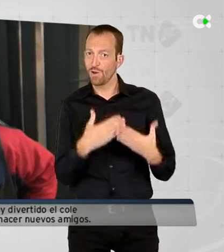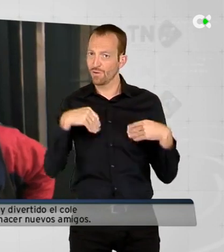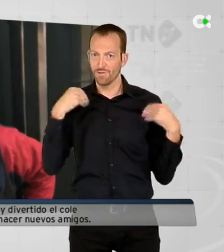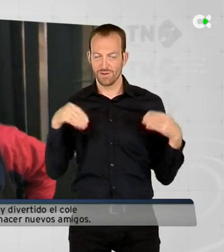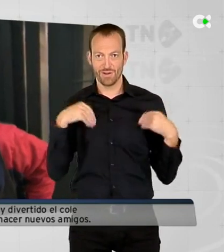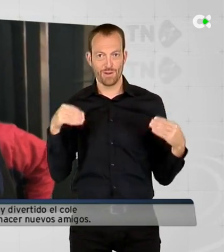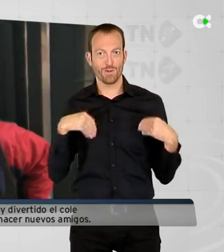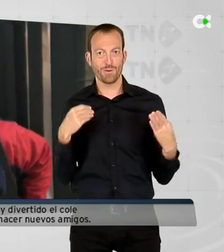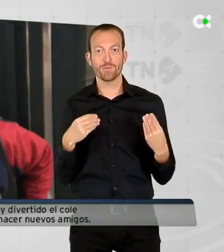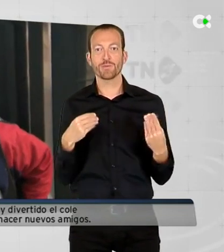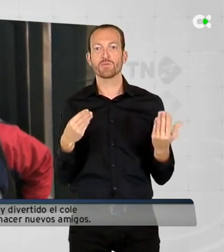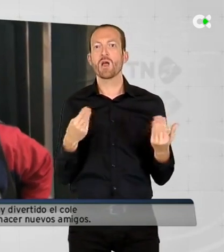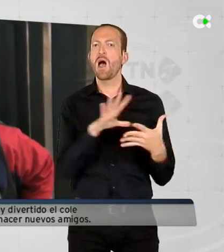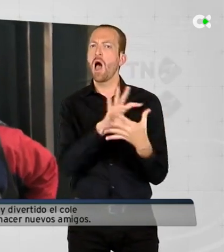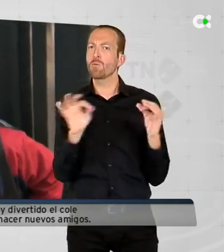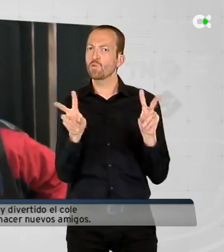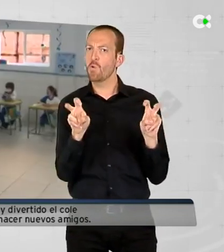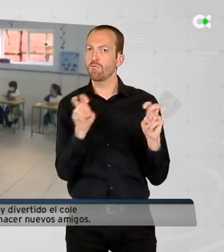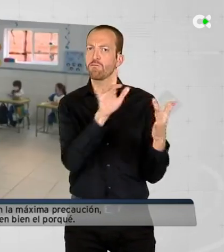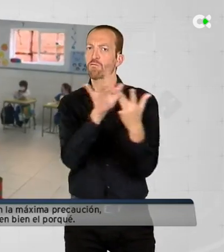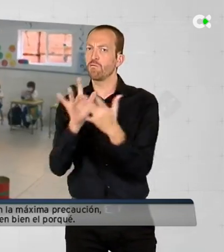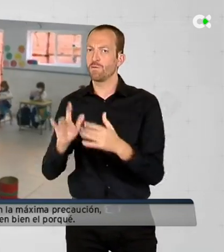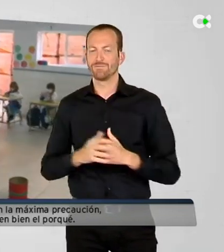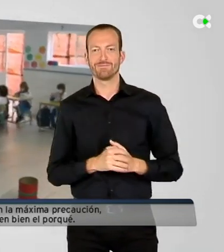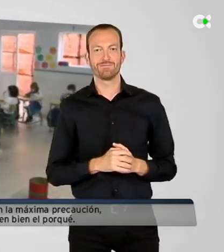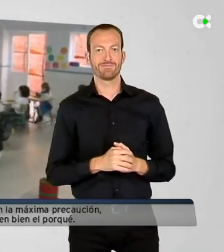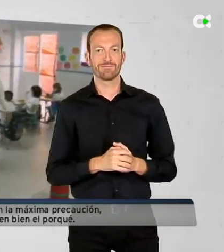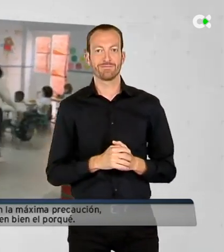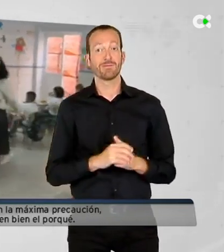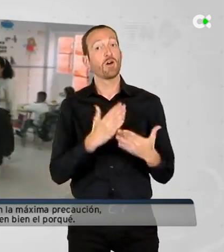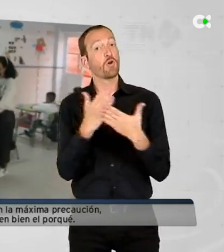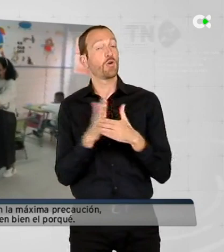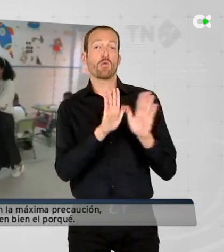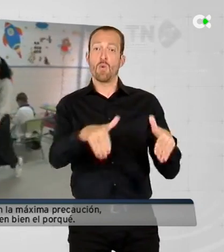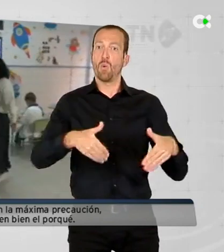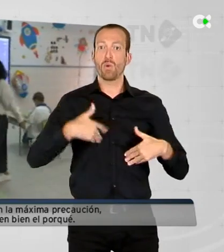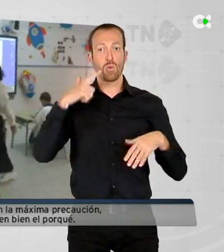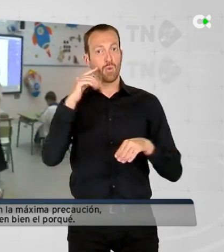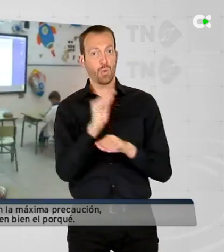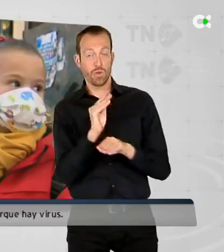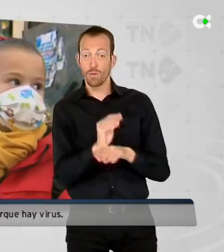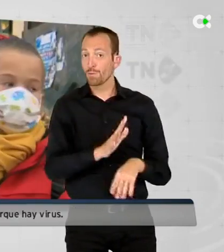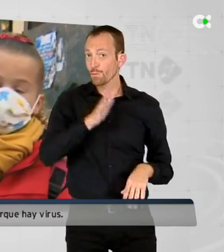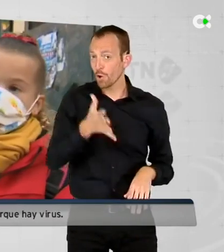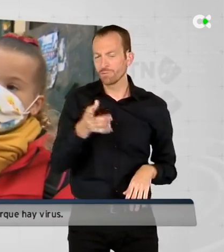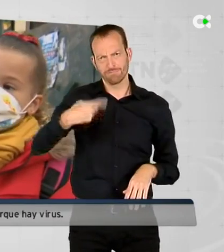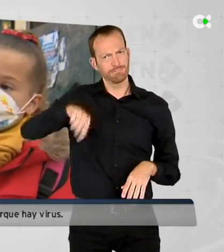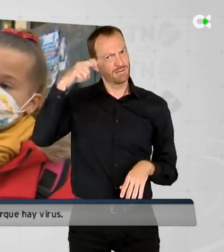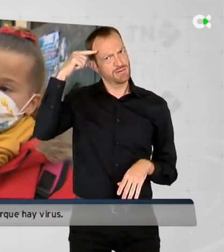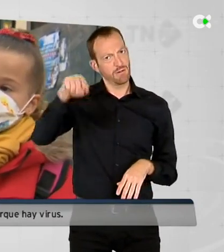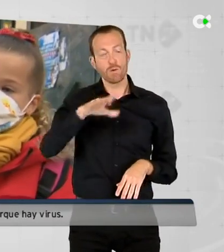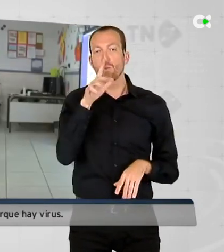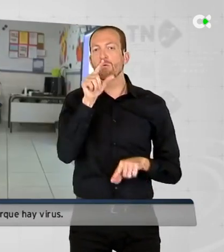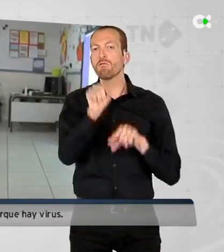y puedo hacer nuevos amigos. Un retorno con la máxima precaución y saben bien el por qué. Porque hay